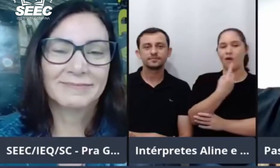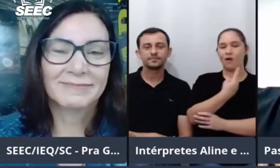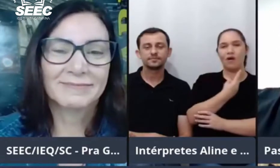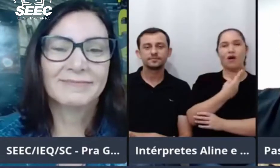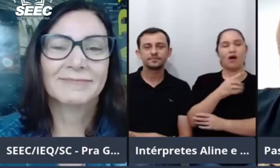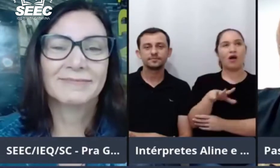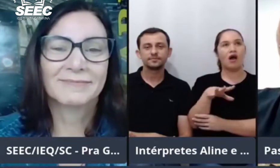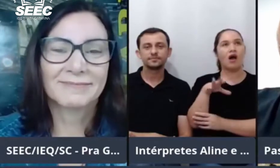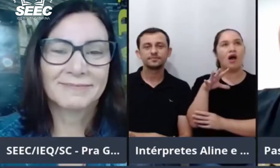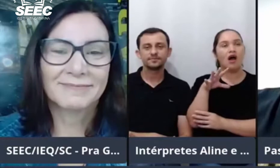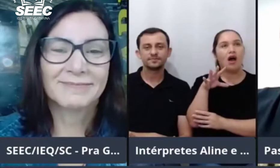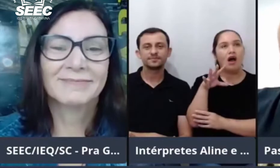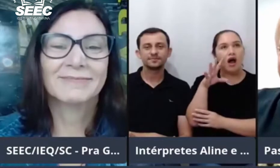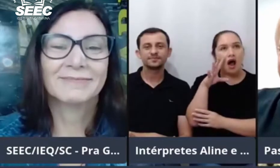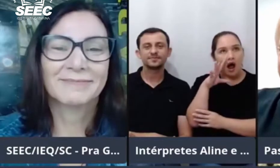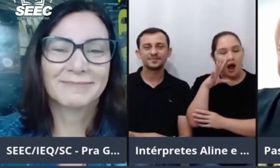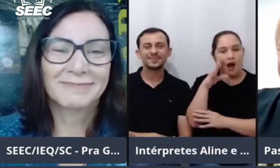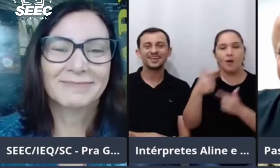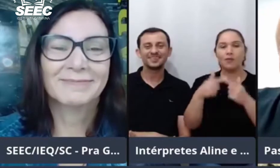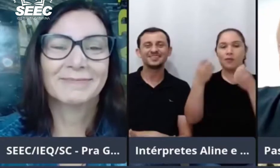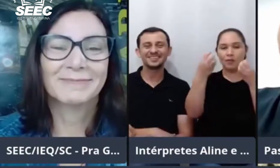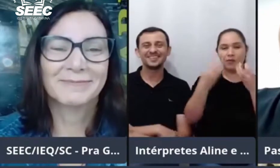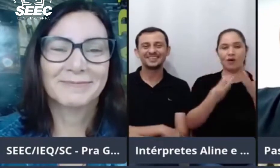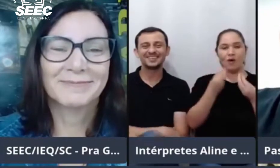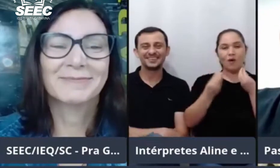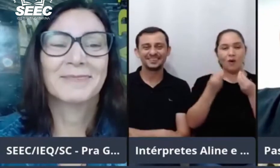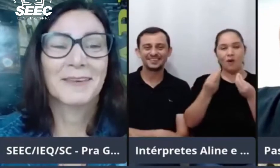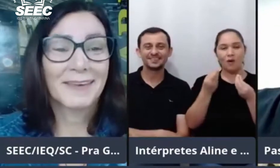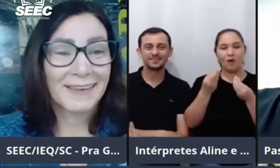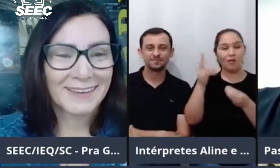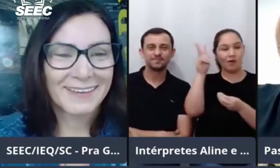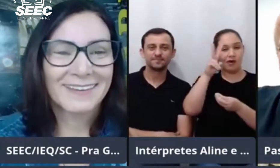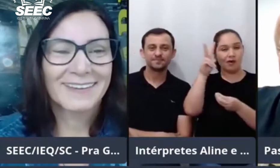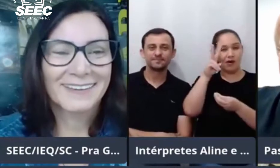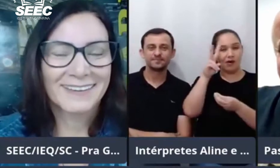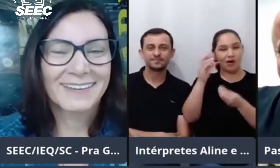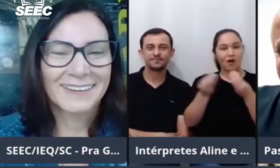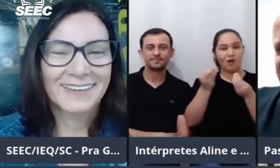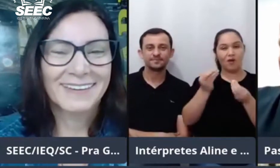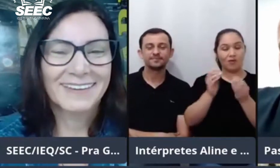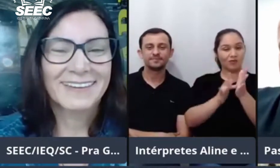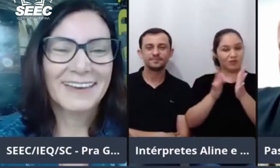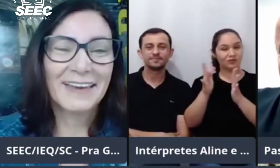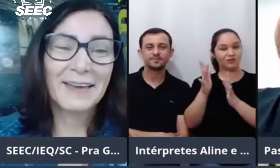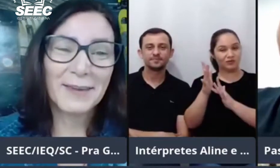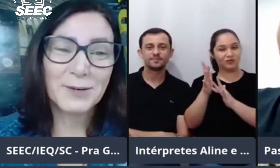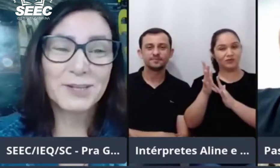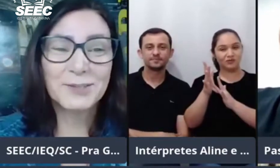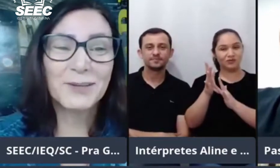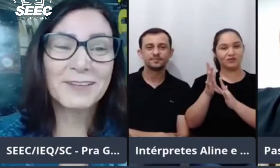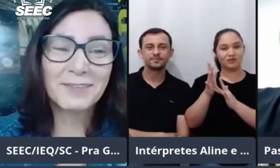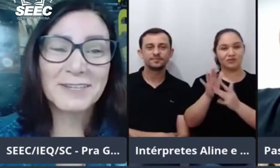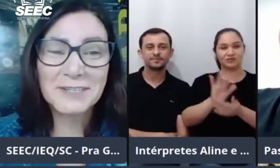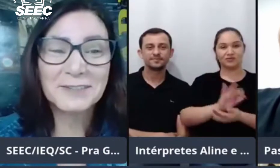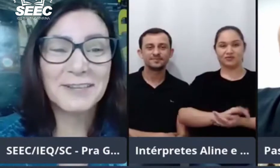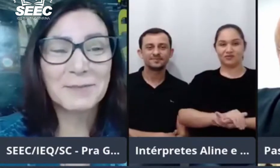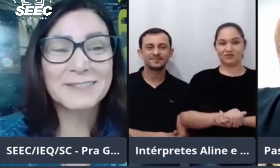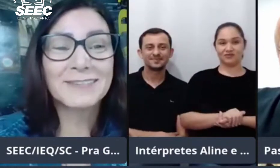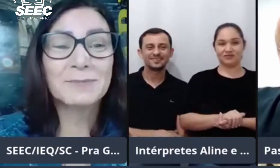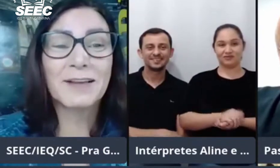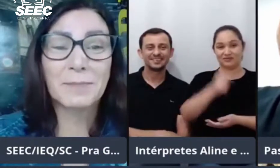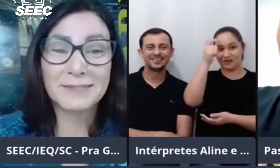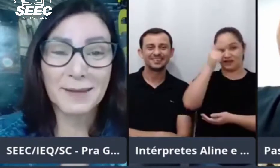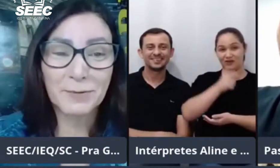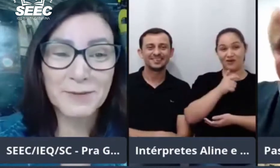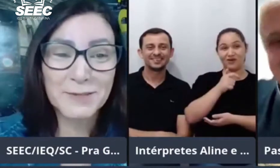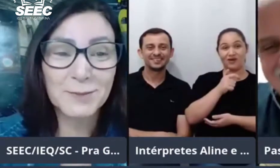E é uma ferramenta que a gente utiliza, né? Quando ele vem aqui, nós utilizamos bastante. Eu já estou aqui viajando, né?